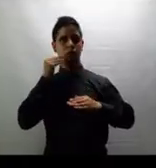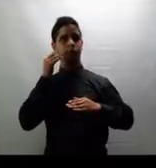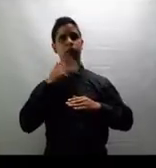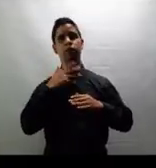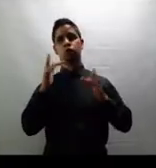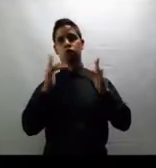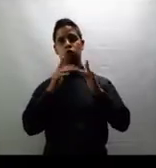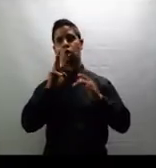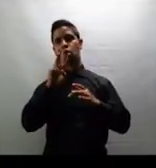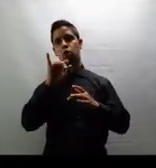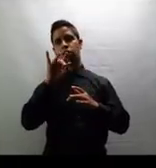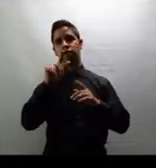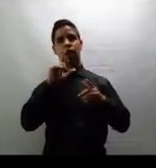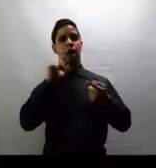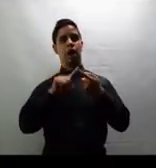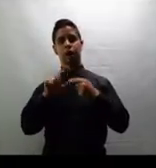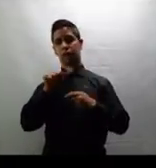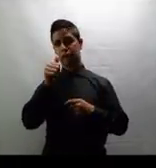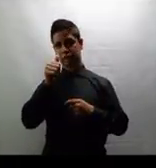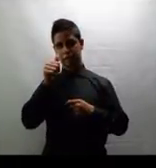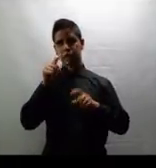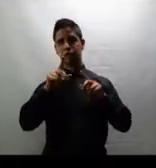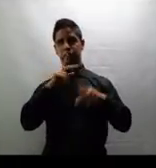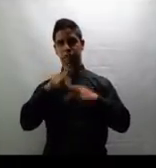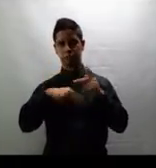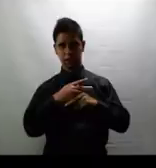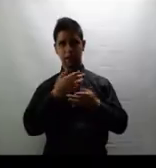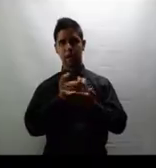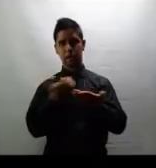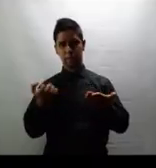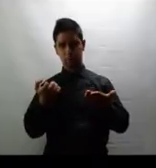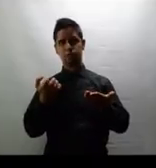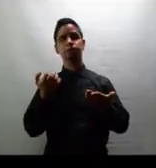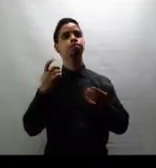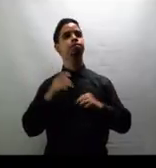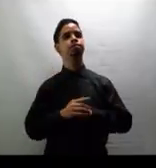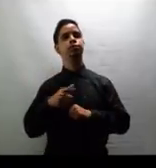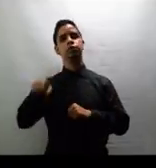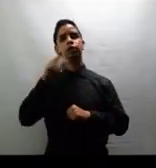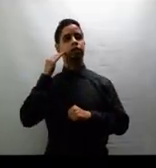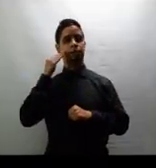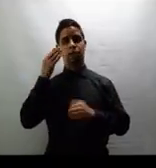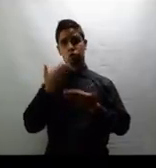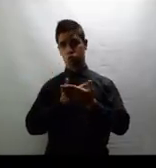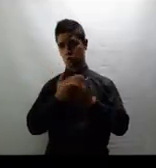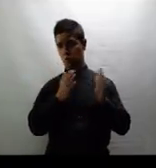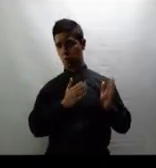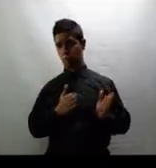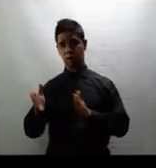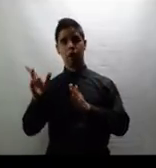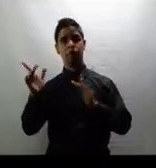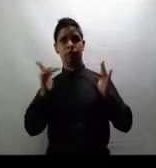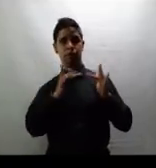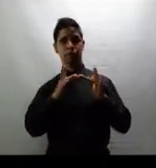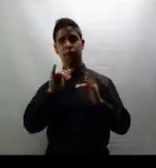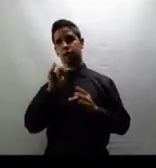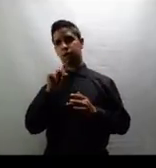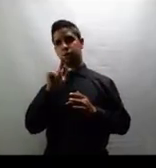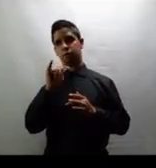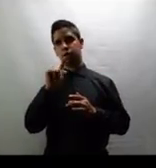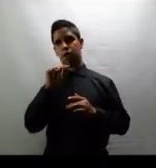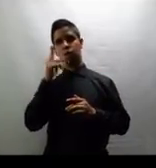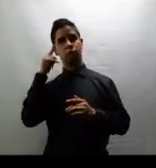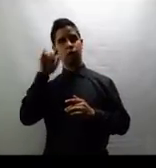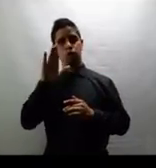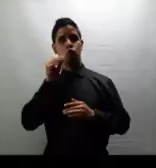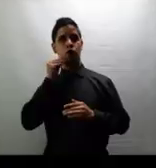para hasta 10 equipos ya sabes con el nuevo plan de telefonía internet ilimitado para tu